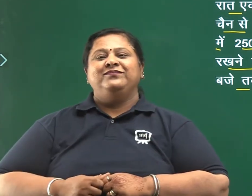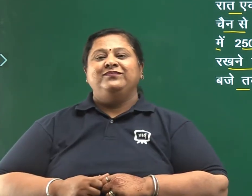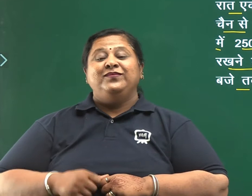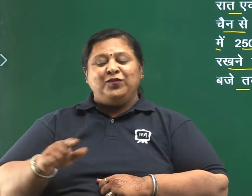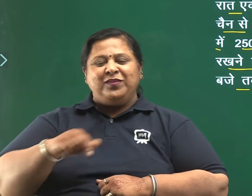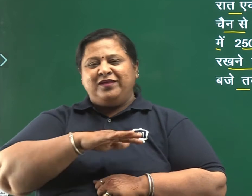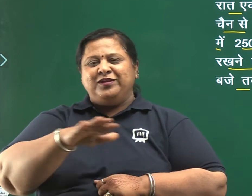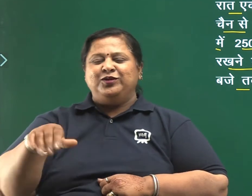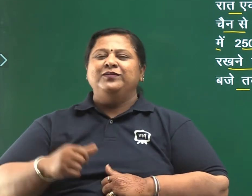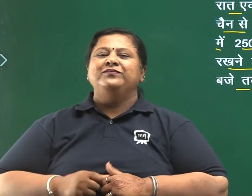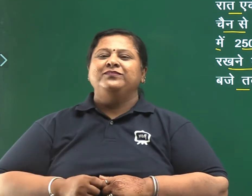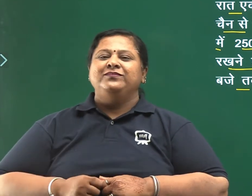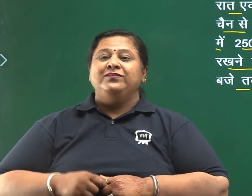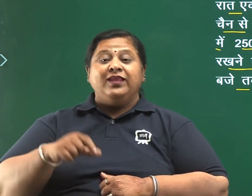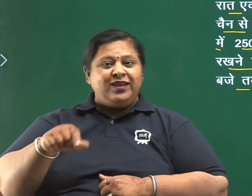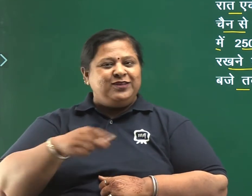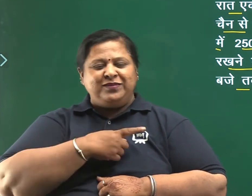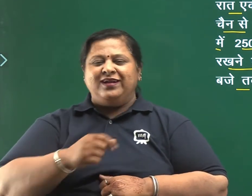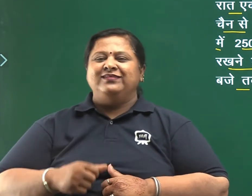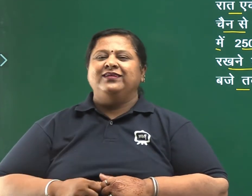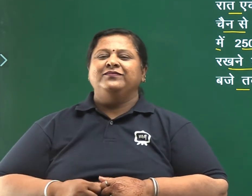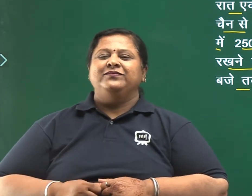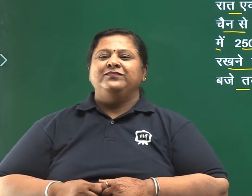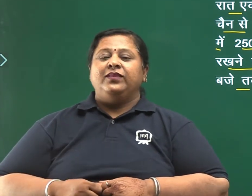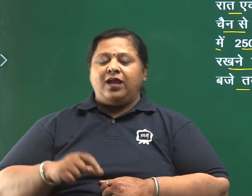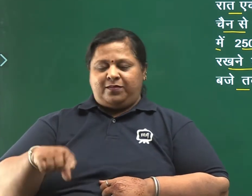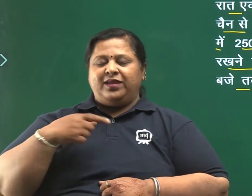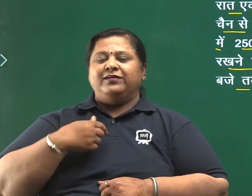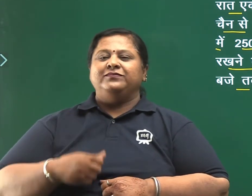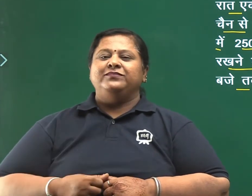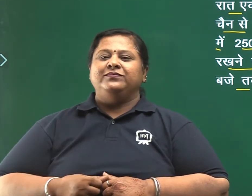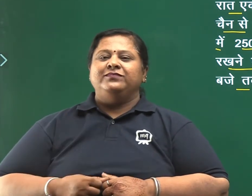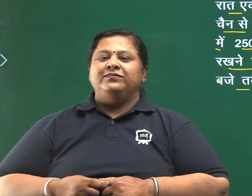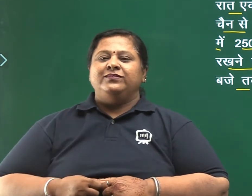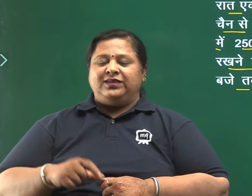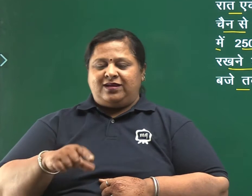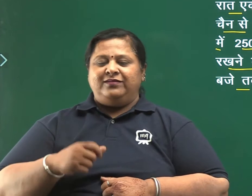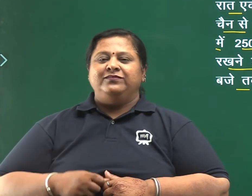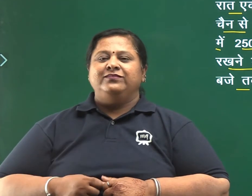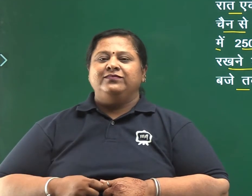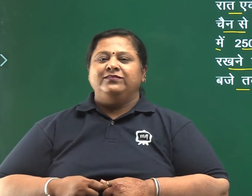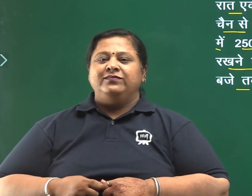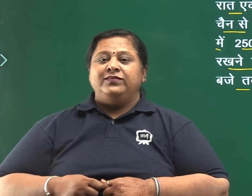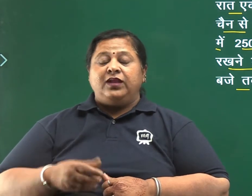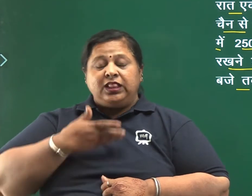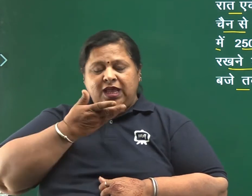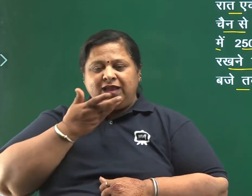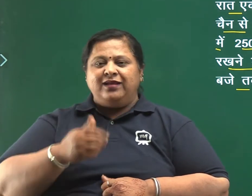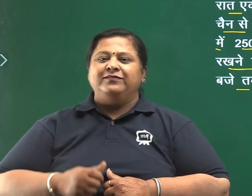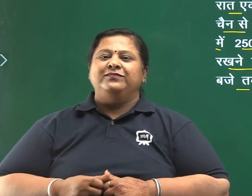तो प्यारे बच्चों, इस प्रकार से हमने यहाँ अध्याय